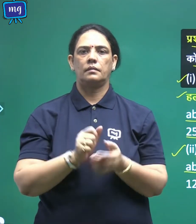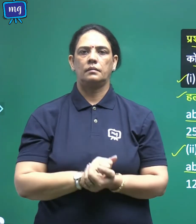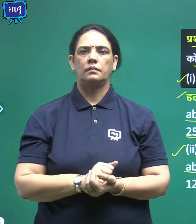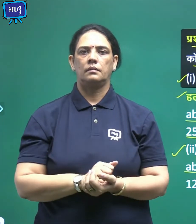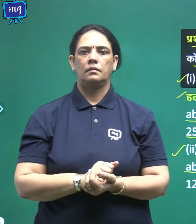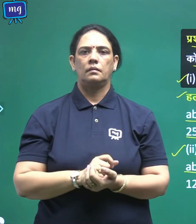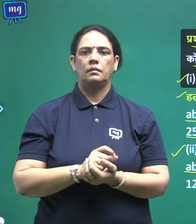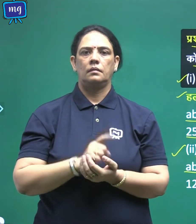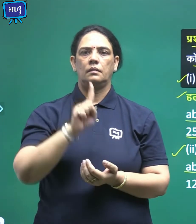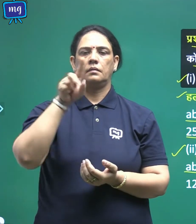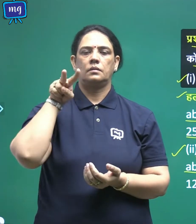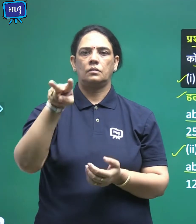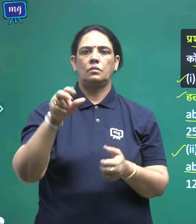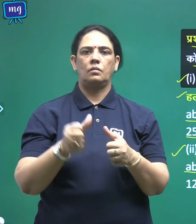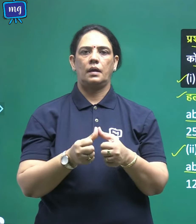100 ए